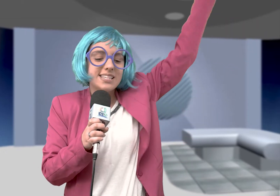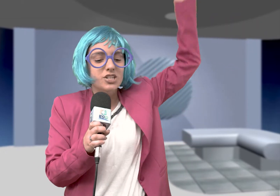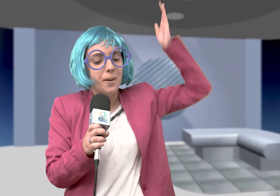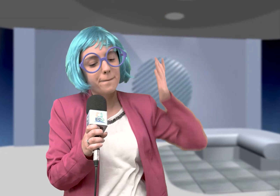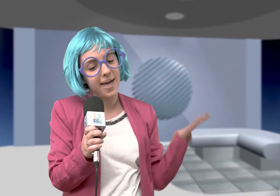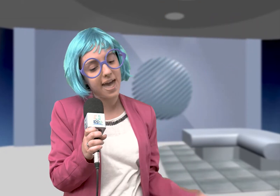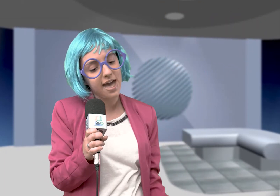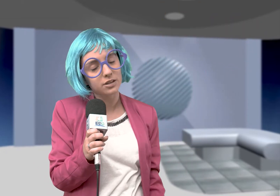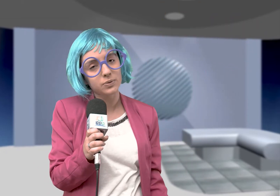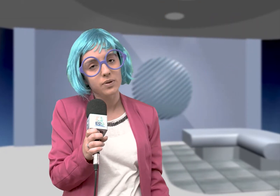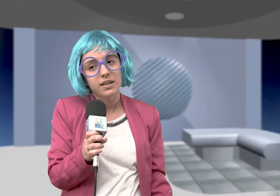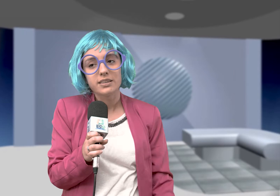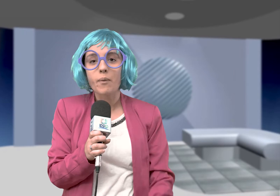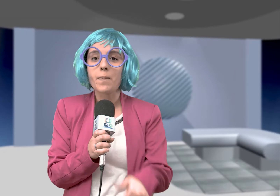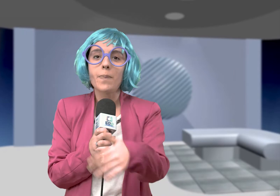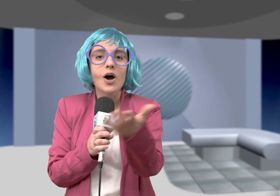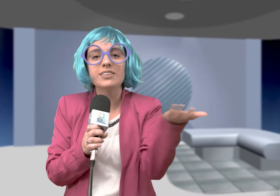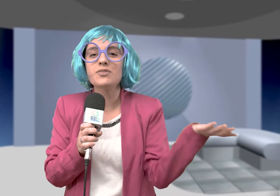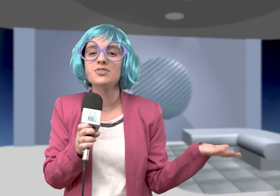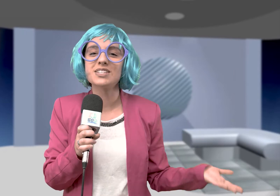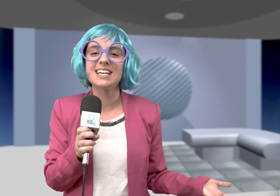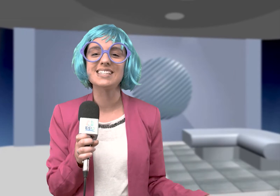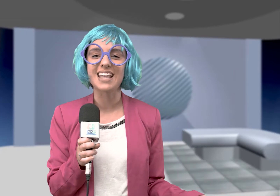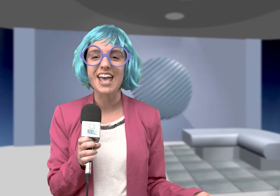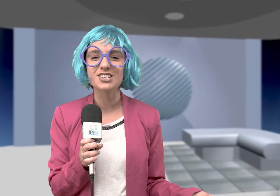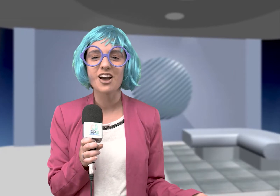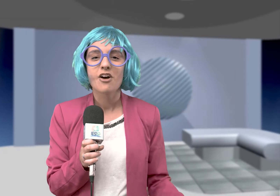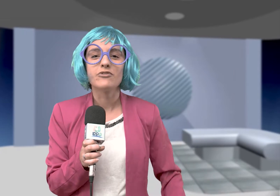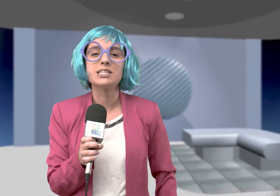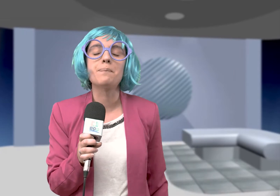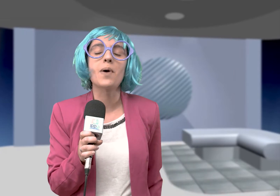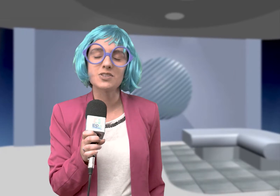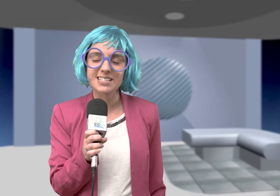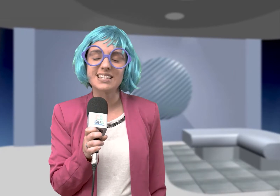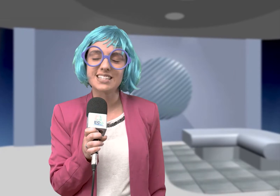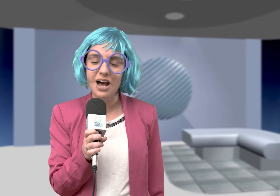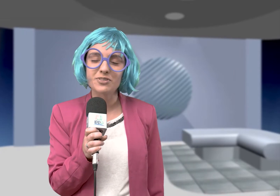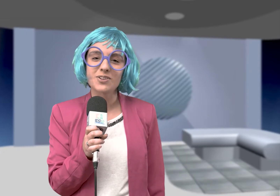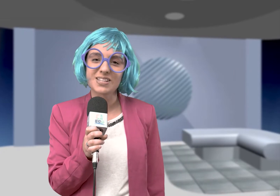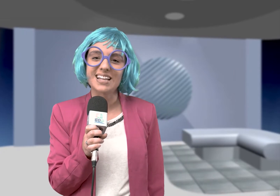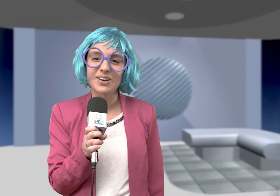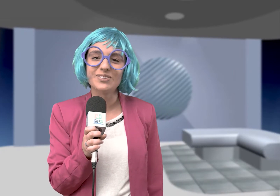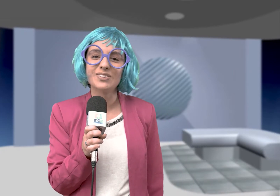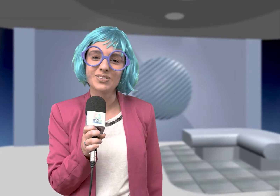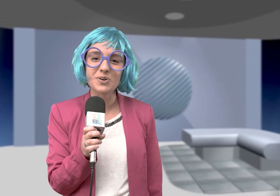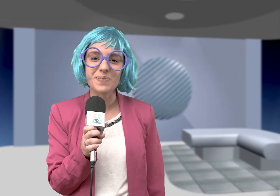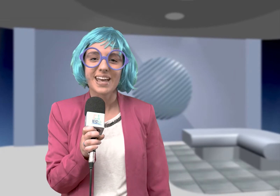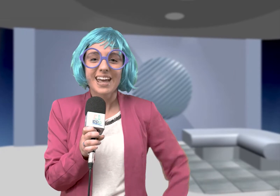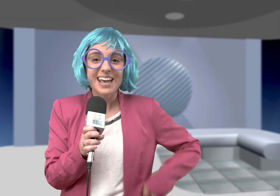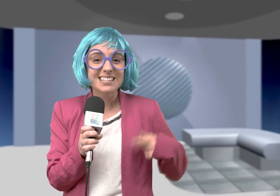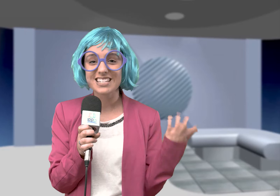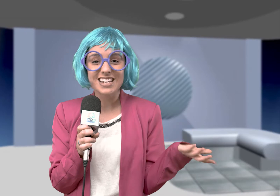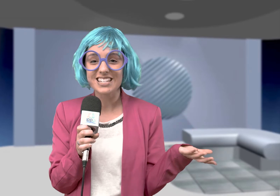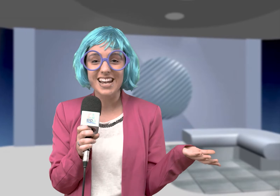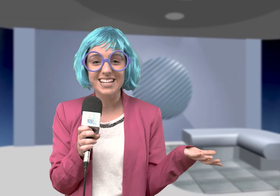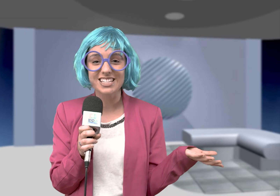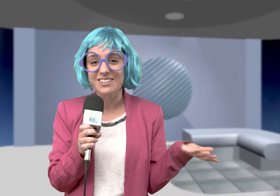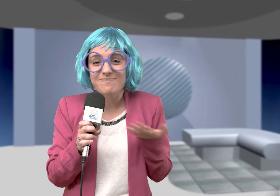seja perto, não importa onde você esteja, você pode acessar o nosso canal no YouTube e assistir a gente bem